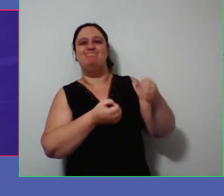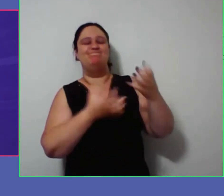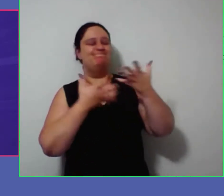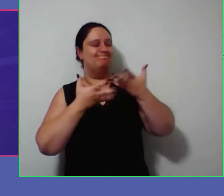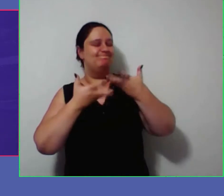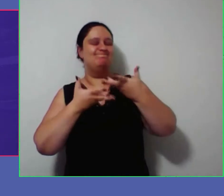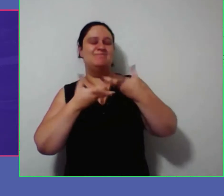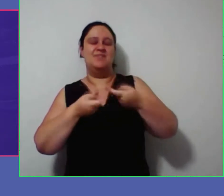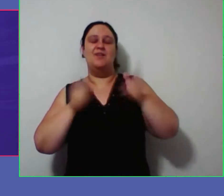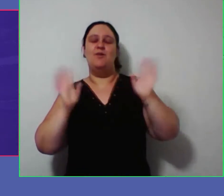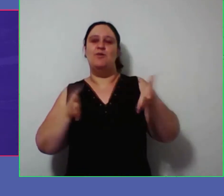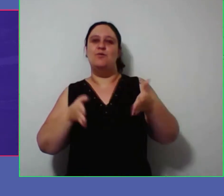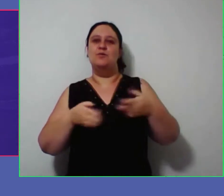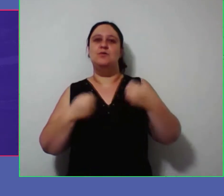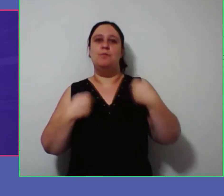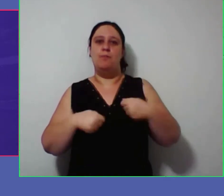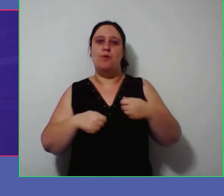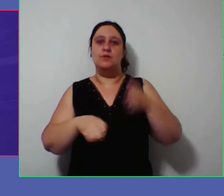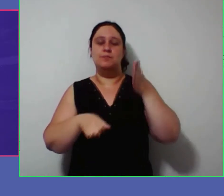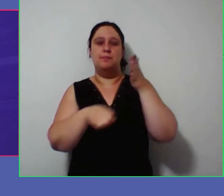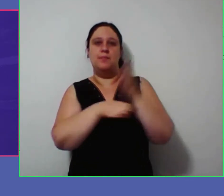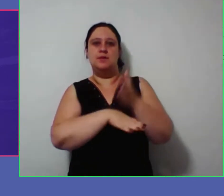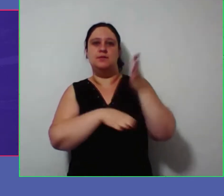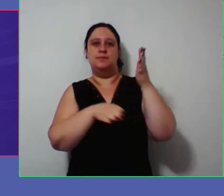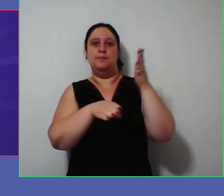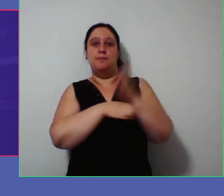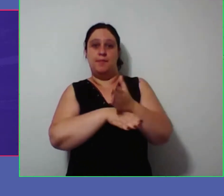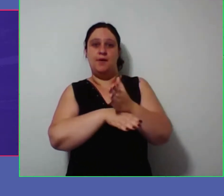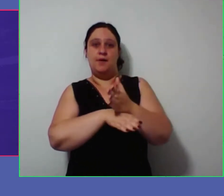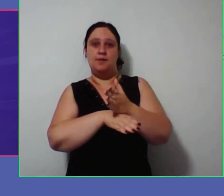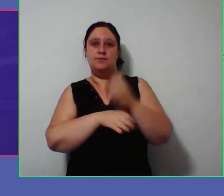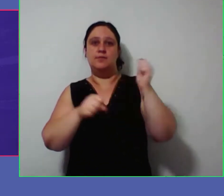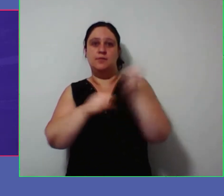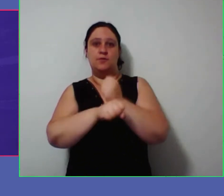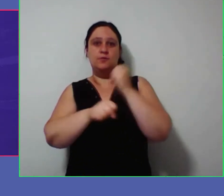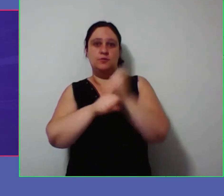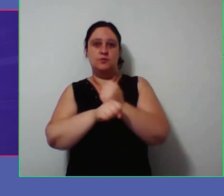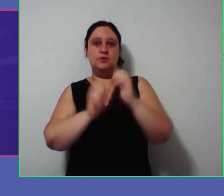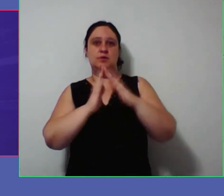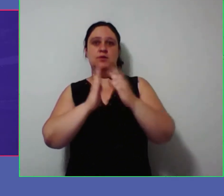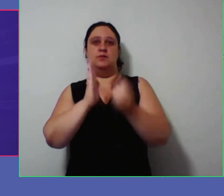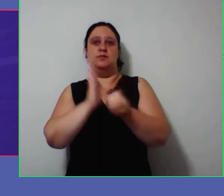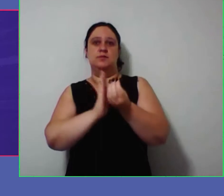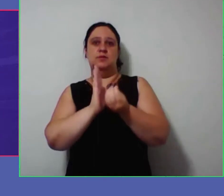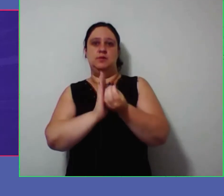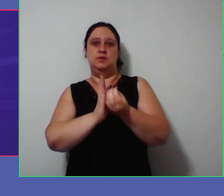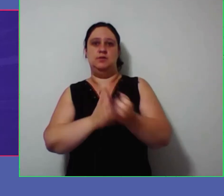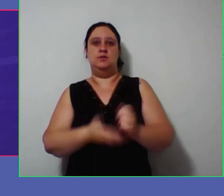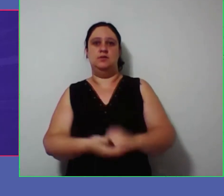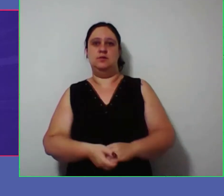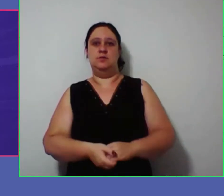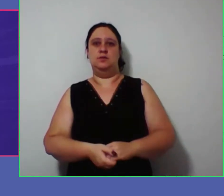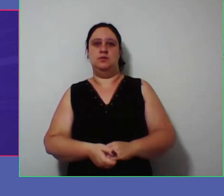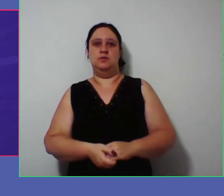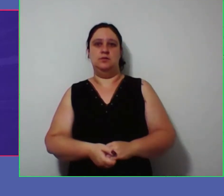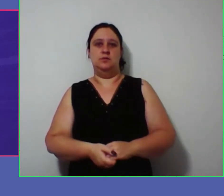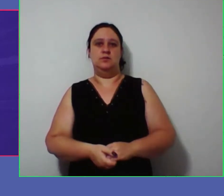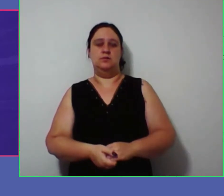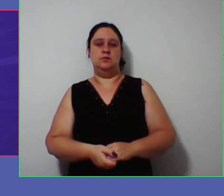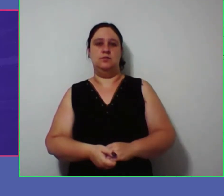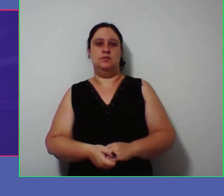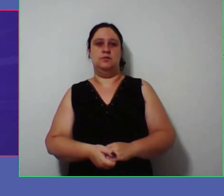da edificação da igreja. E é muito interessante, já chamei a atenção várias vezes, Mateus